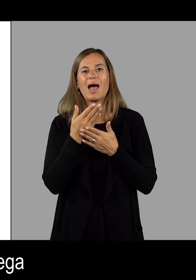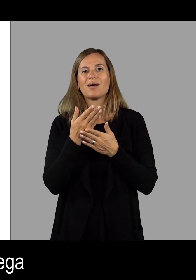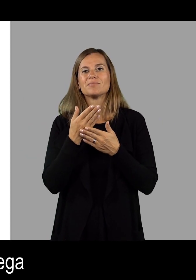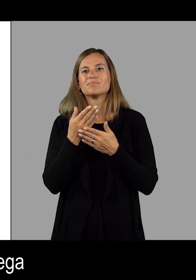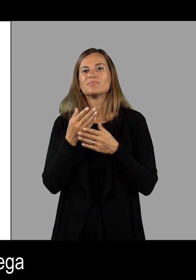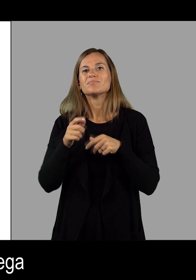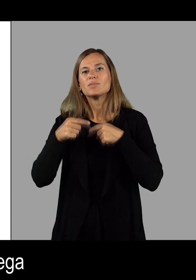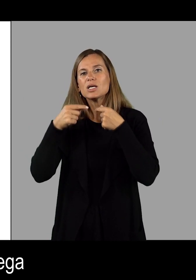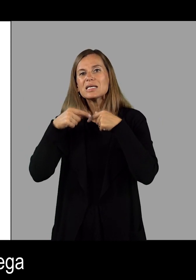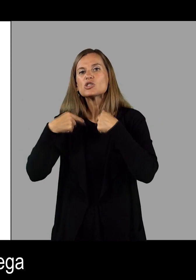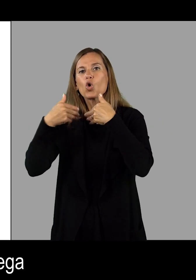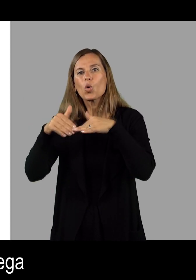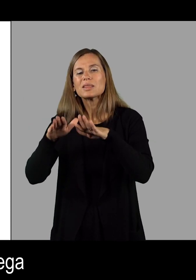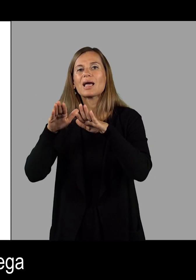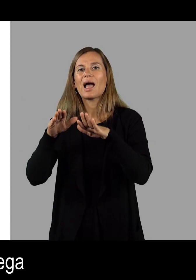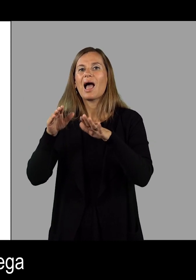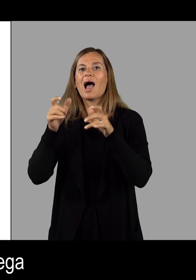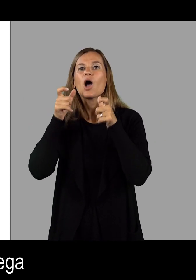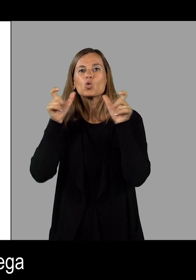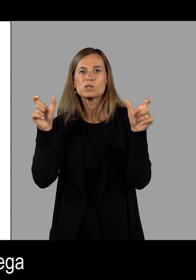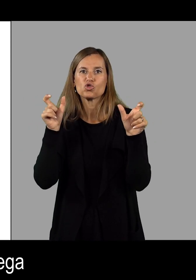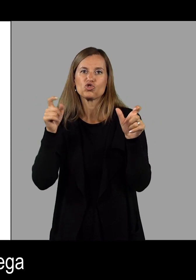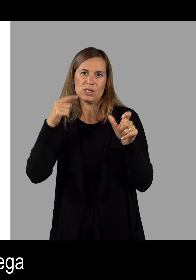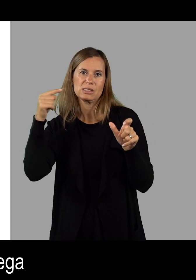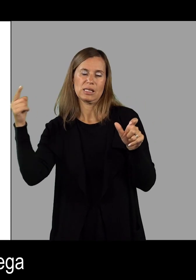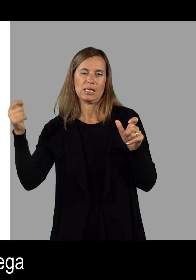izhodnega akustičnega signala.